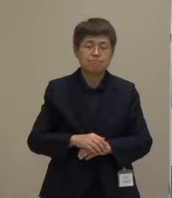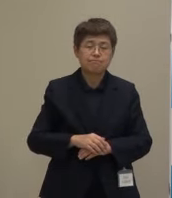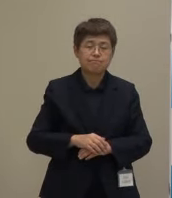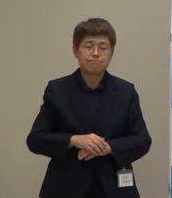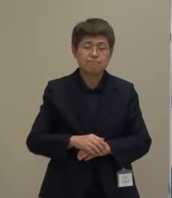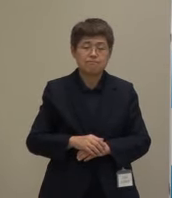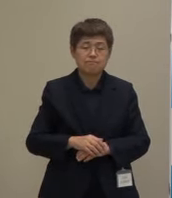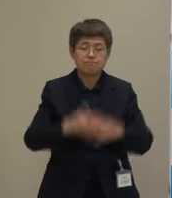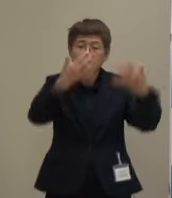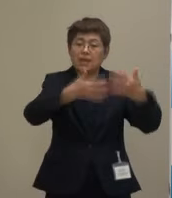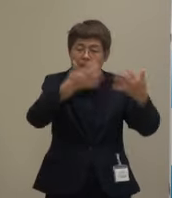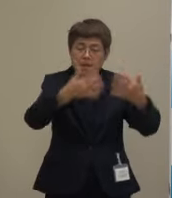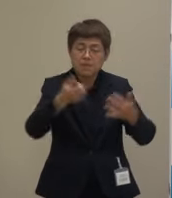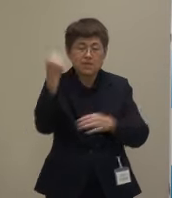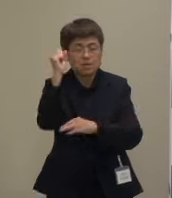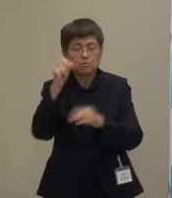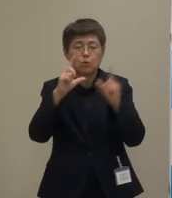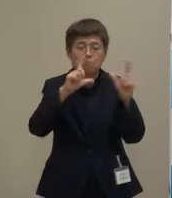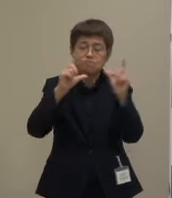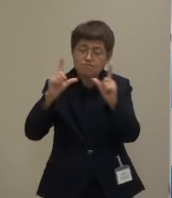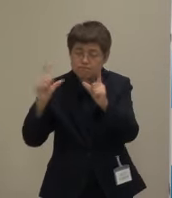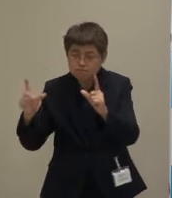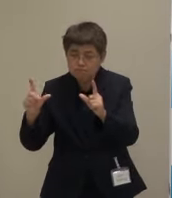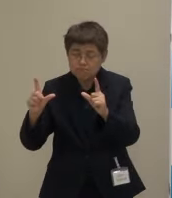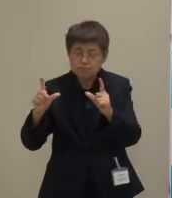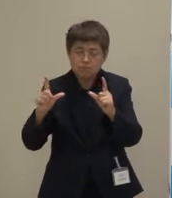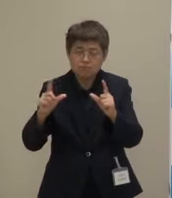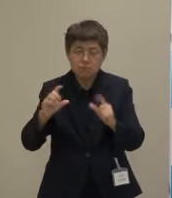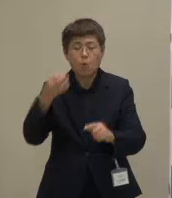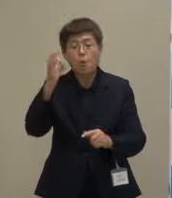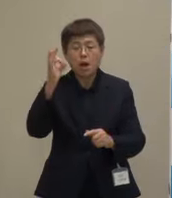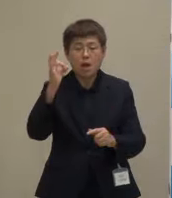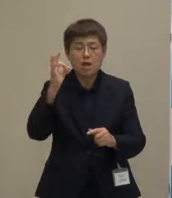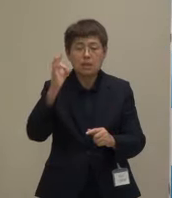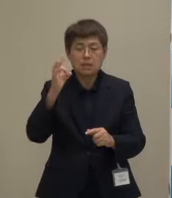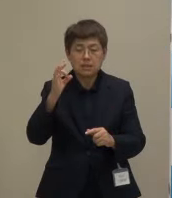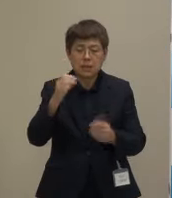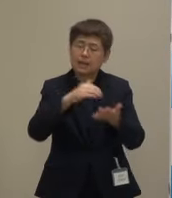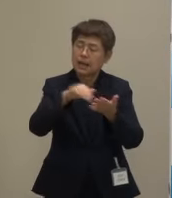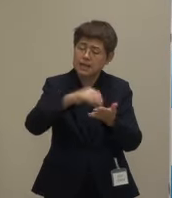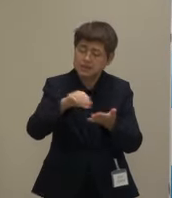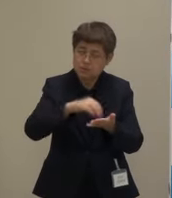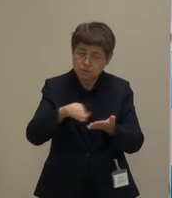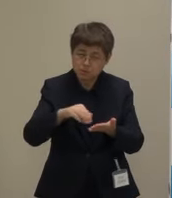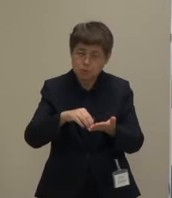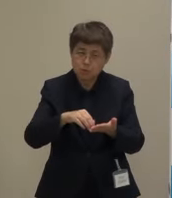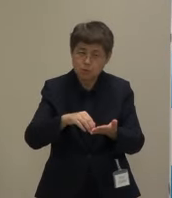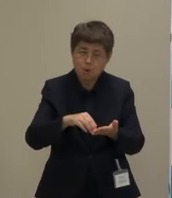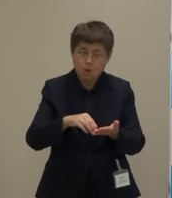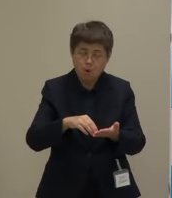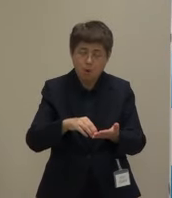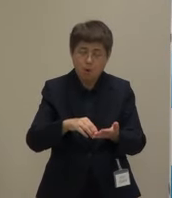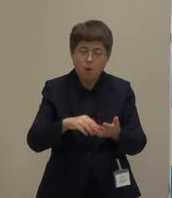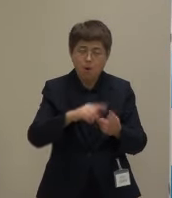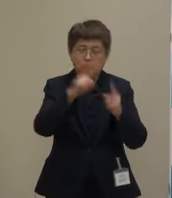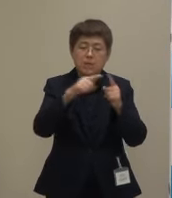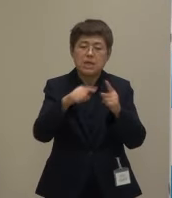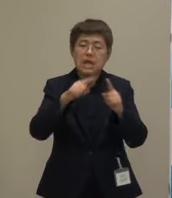そしてテレビ新聞報道など広告料金に換算したパブリシティ効果